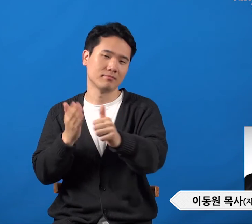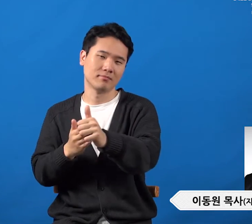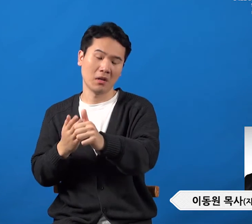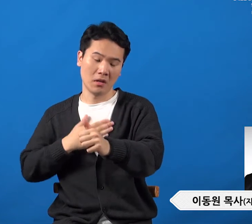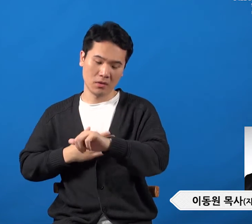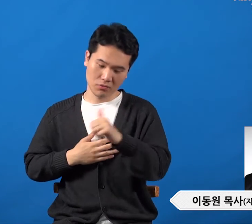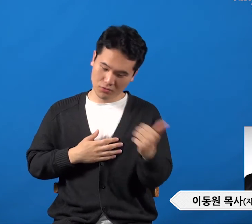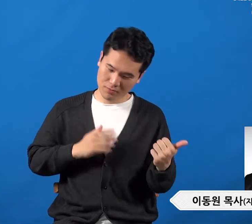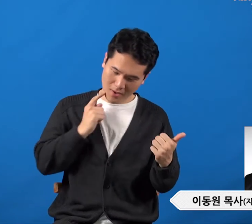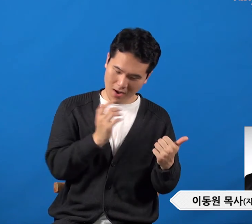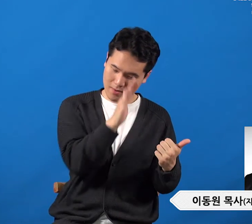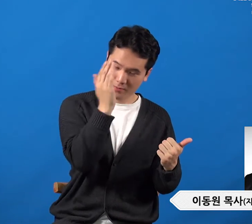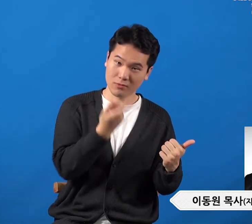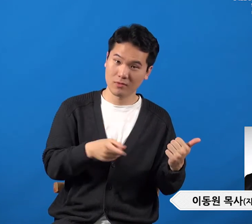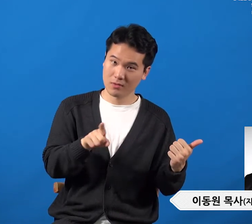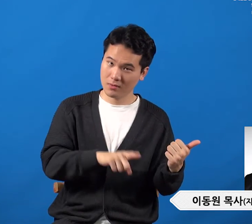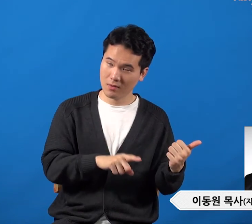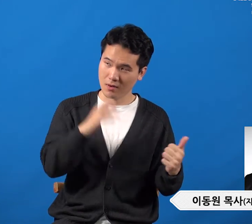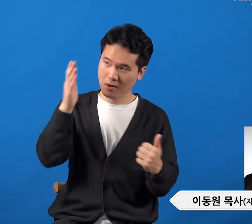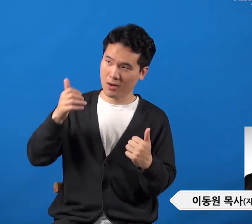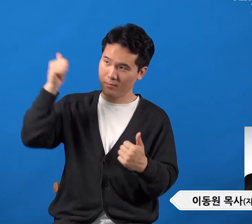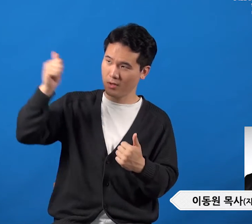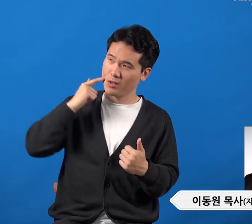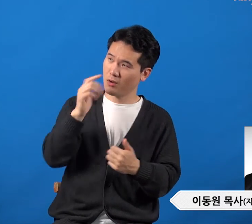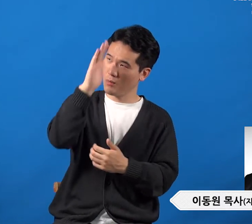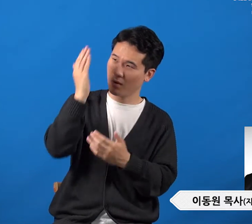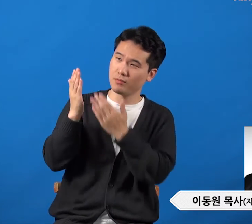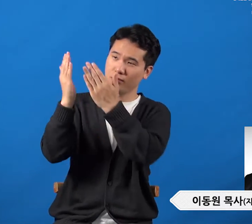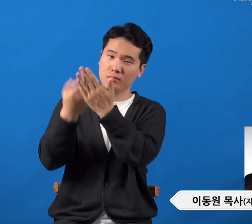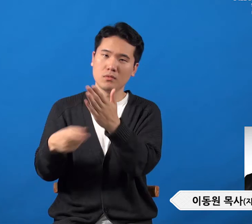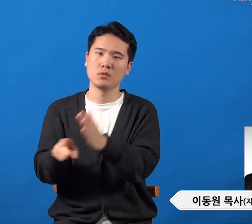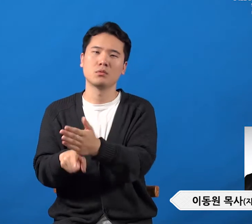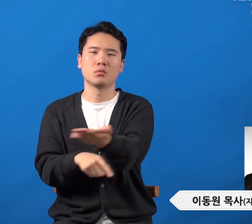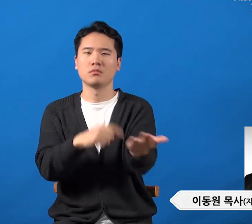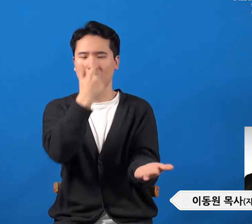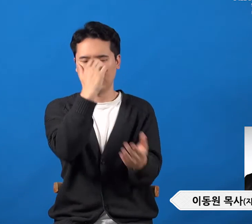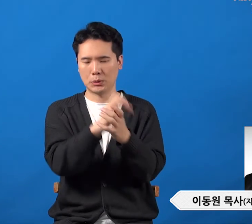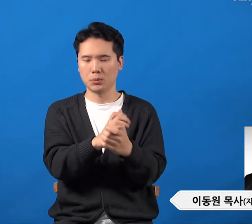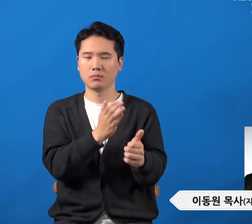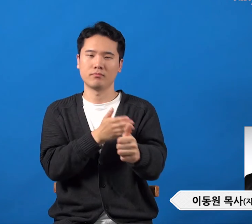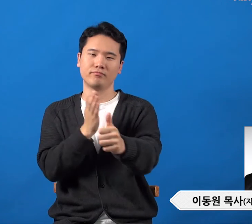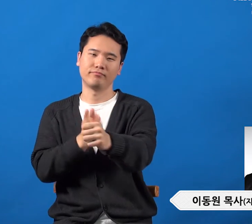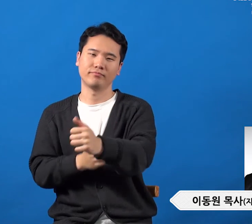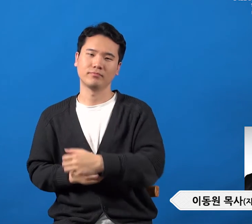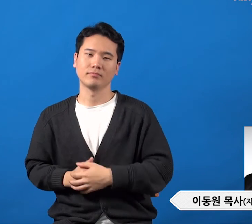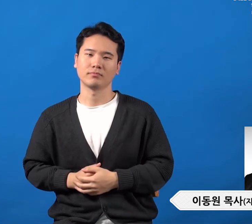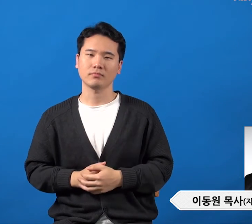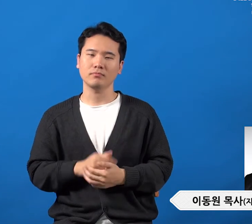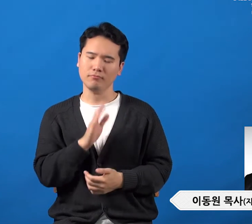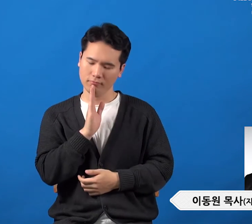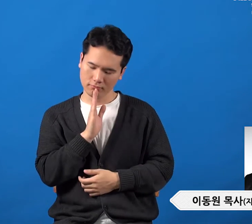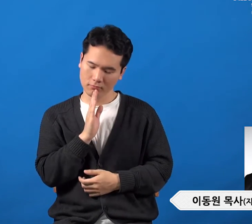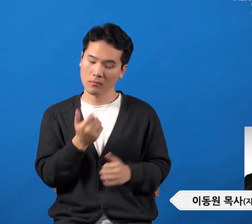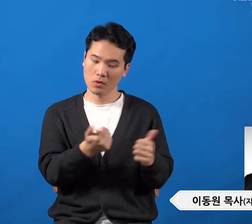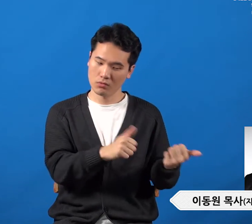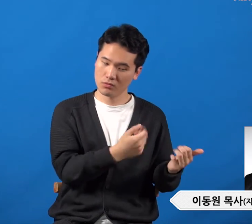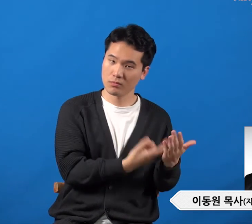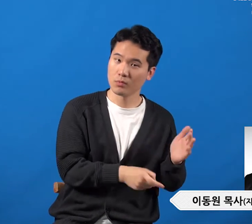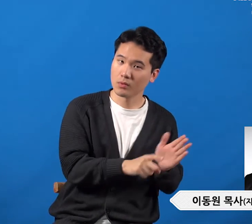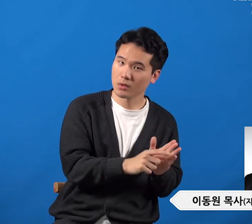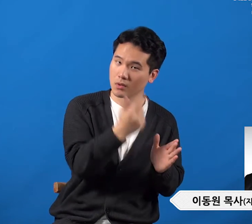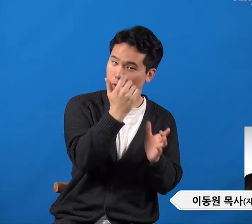내 죽음이 아름답기 위해서, 내 죽음이 하나님께 영광이 되기 위해서 기도하십시오. 그렇습니다. 죽음을 위한